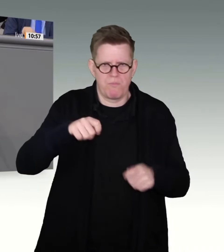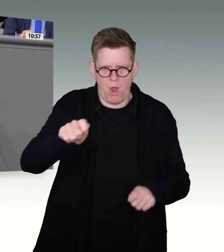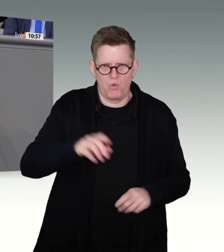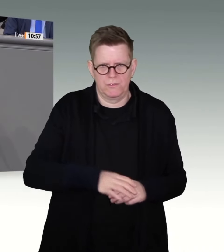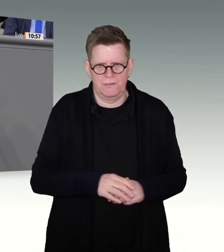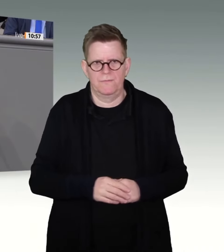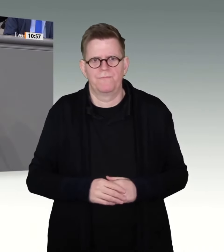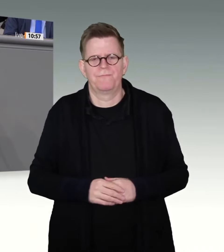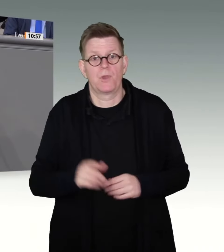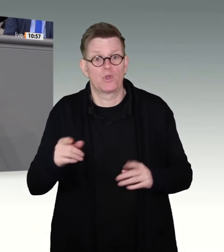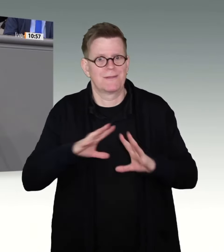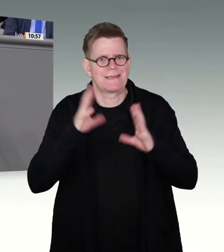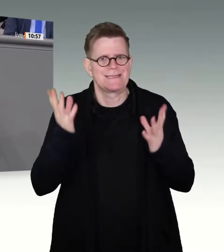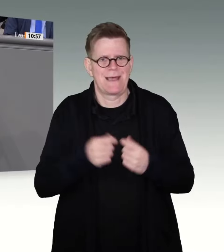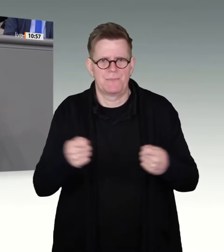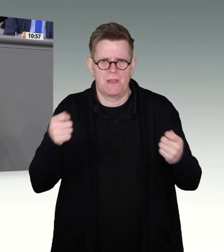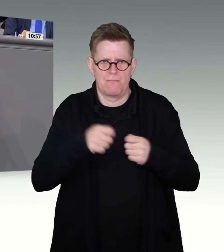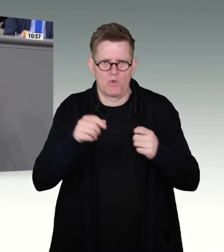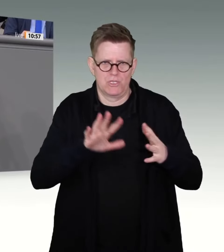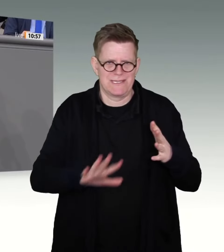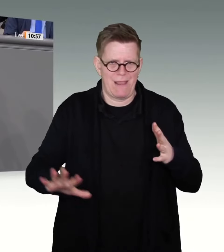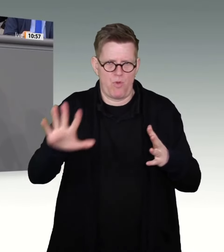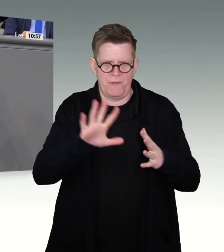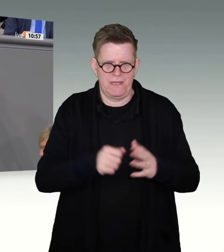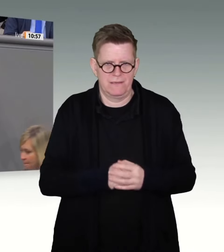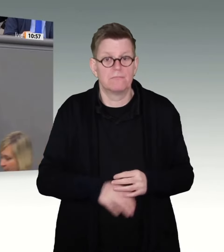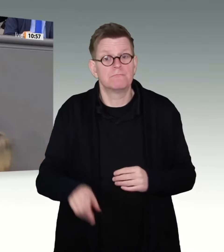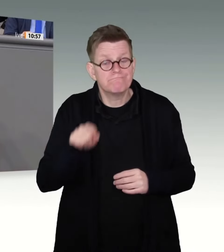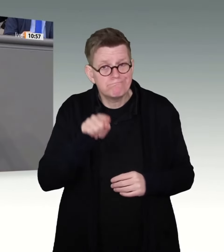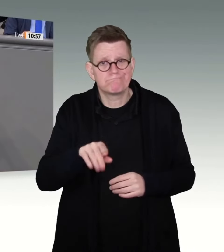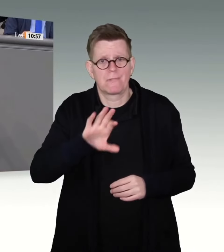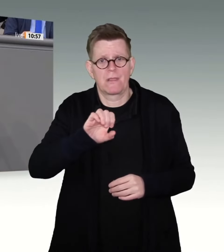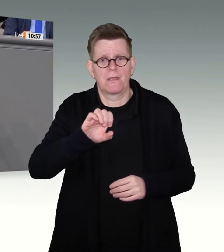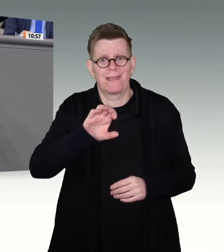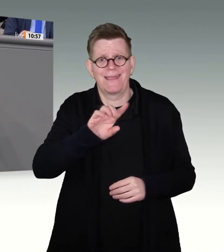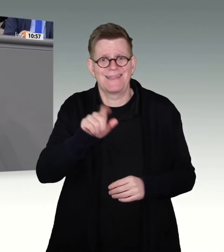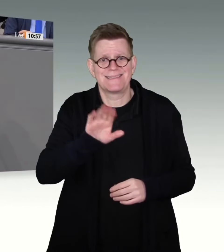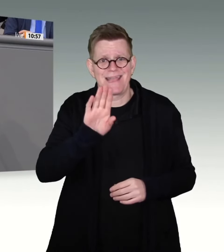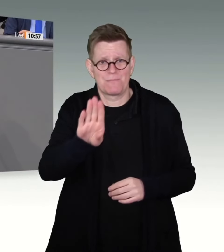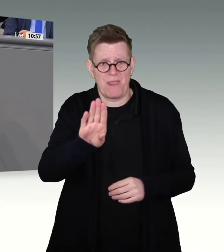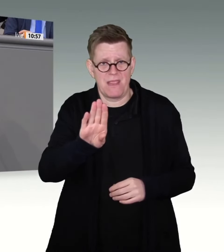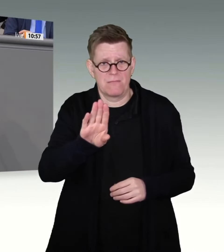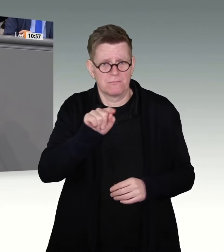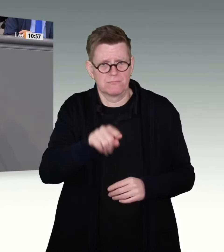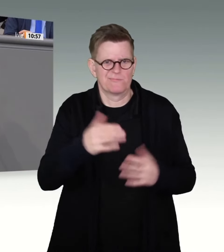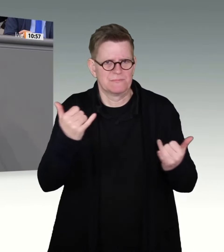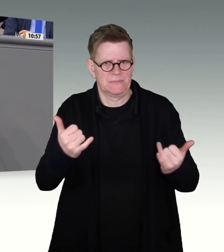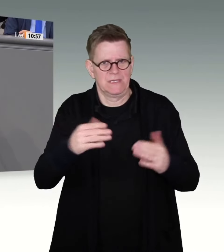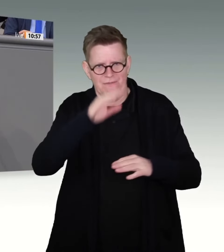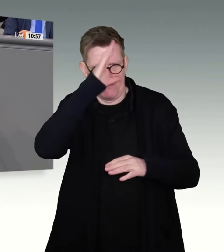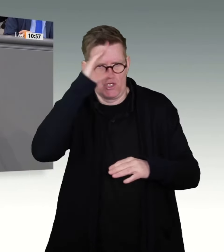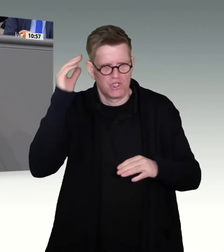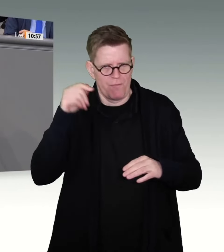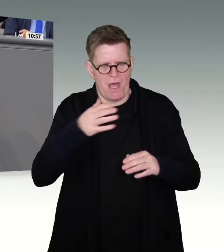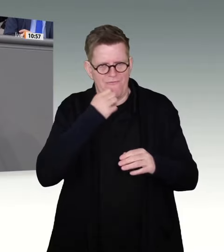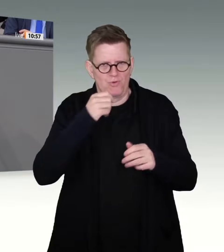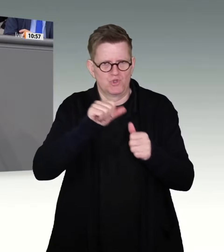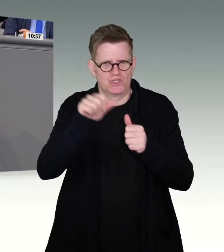auszugehen, dass die EZB im Sommer die Zinsen senken wird. Das sehen wir aktuell schon an den Kapitalmärkten.